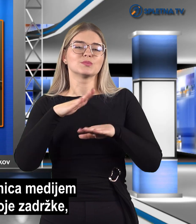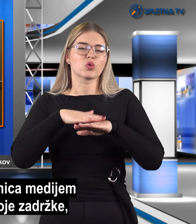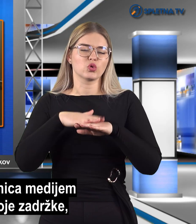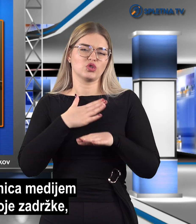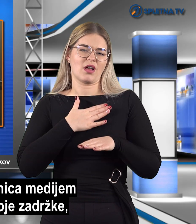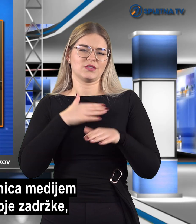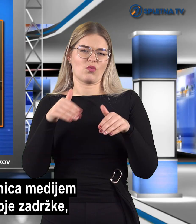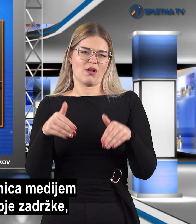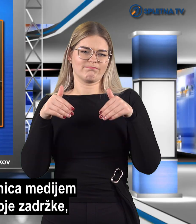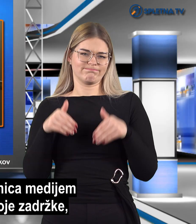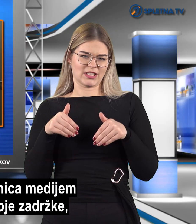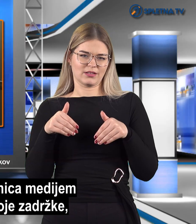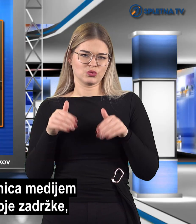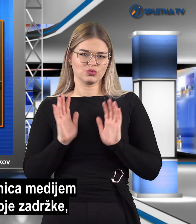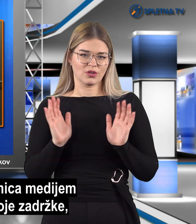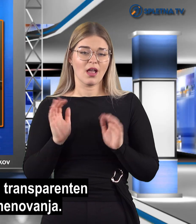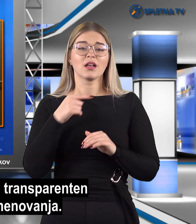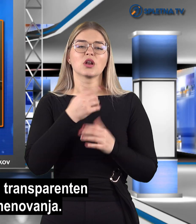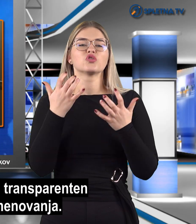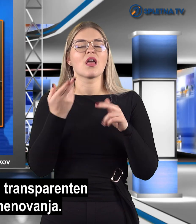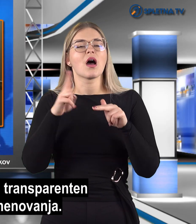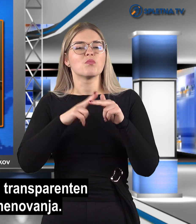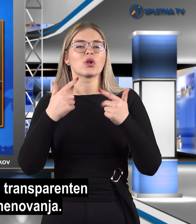bolj transparenten postopek imenovanja.